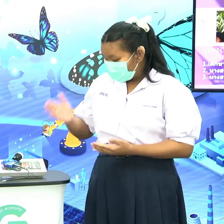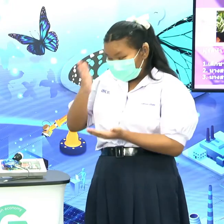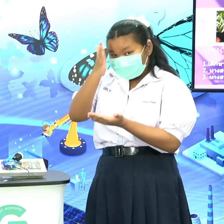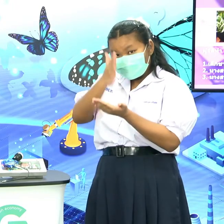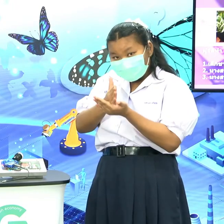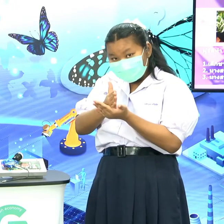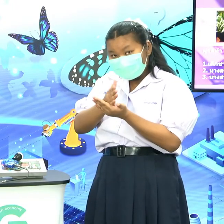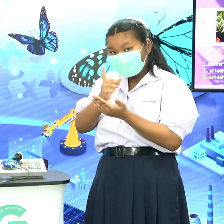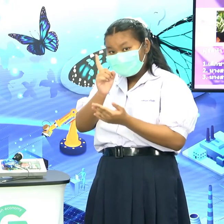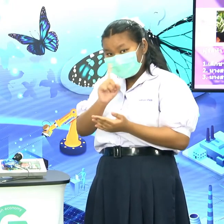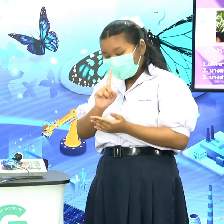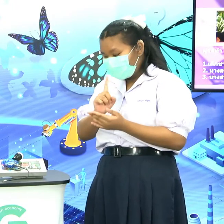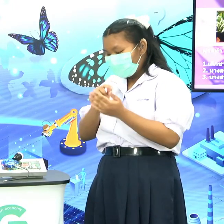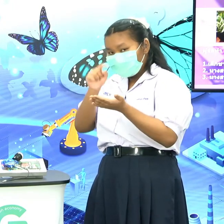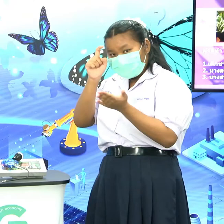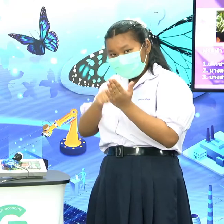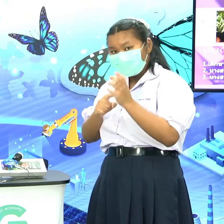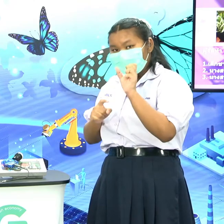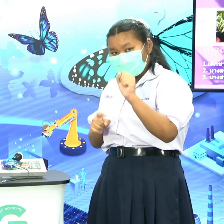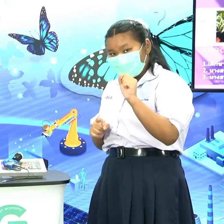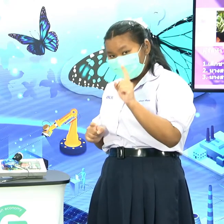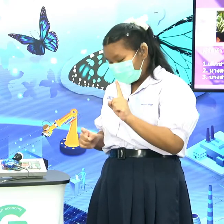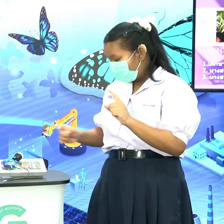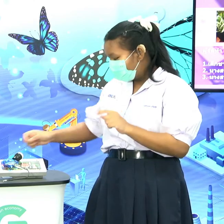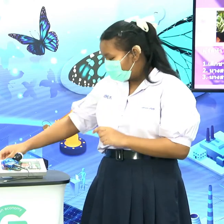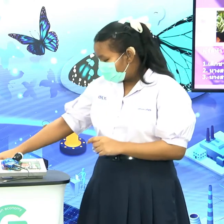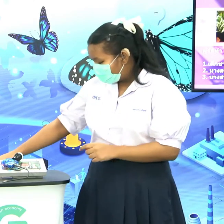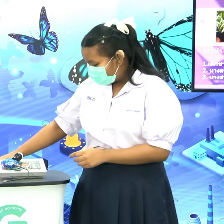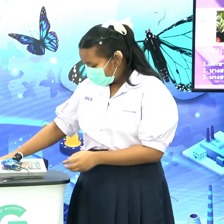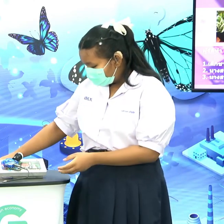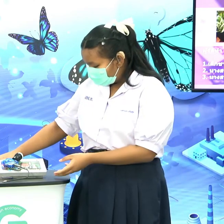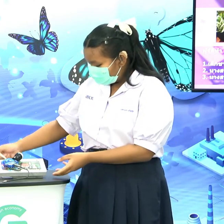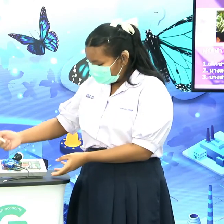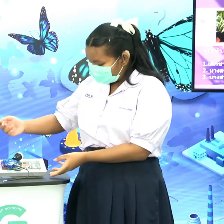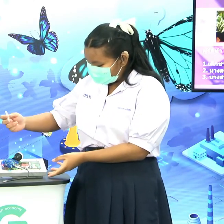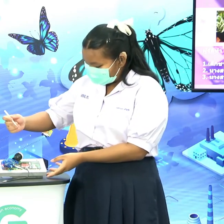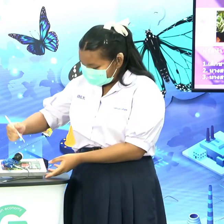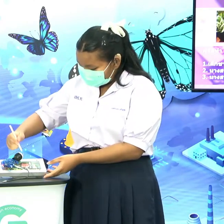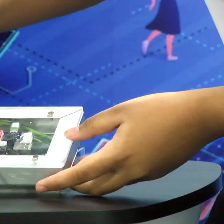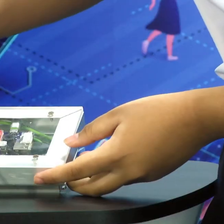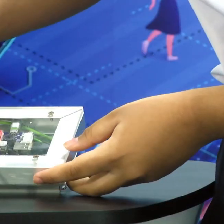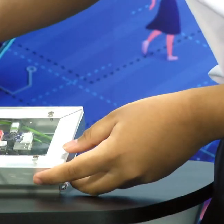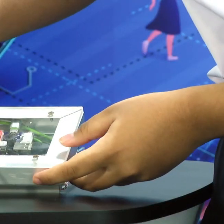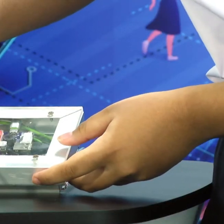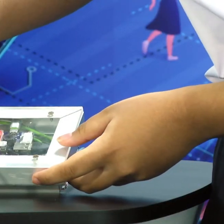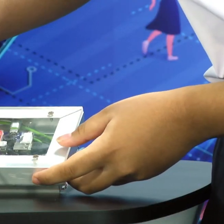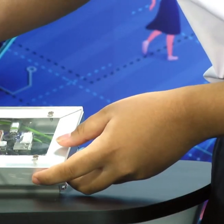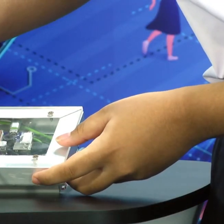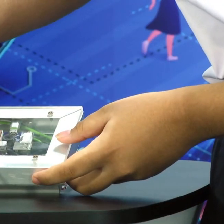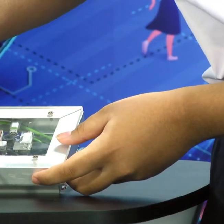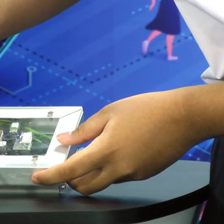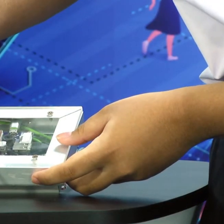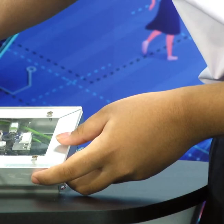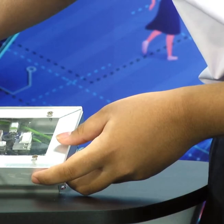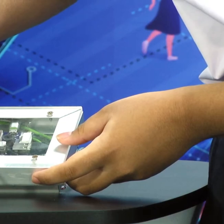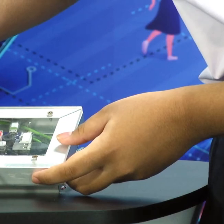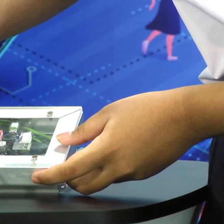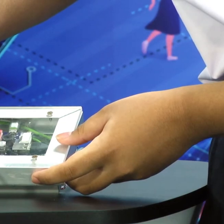สำหรับในตัวนี้เนี่ยถ้าเราจะหยุดก็คือเราตั้งเวลาไว้ที่100วินาทีนะคะแต่ถ้าเราจะหยุดเราก็สามารถมีการกดสวิตช์เพื่อหยุดการตั้งปลุ